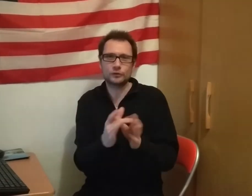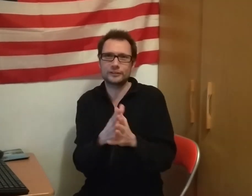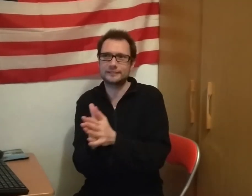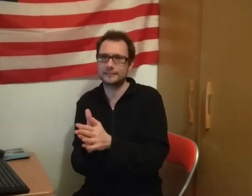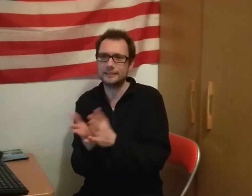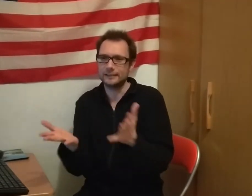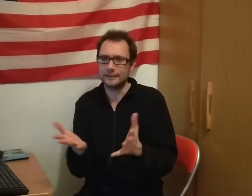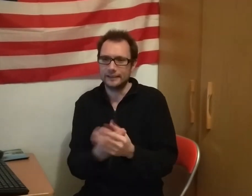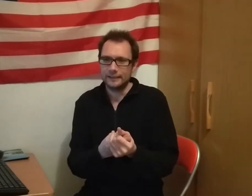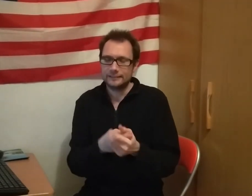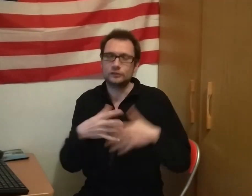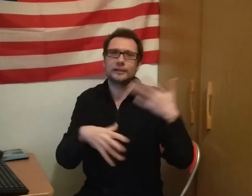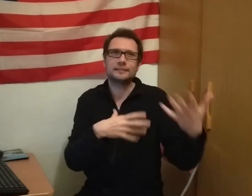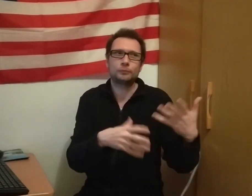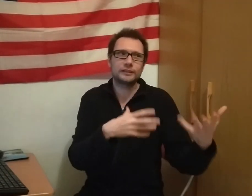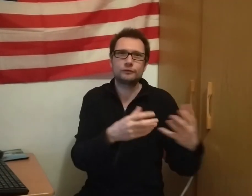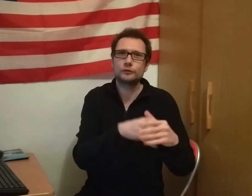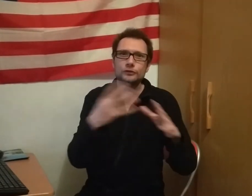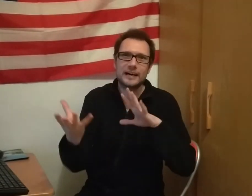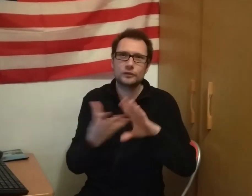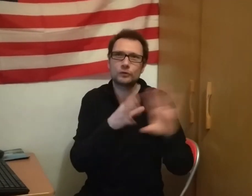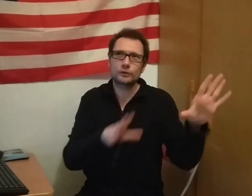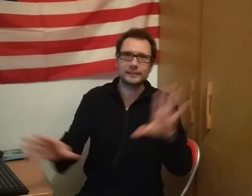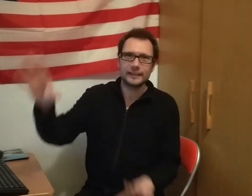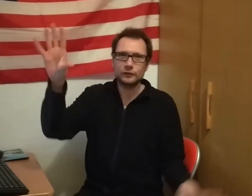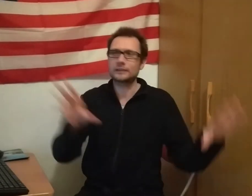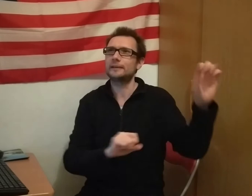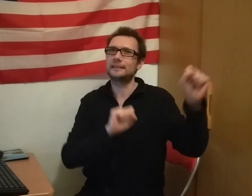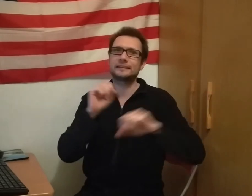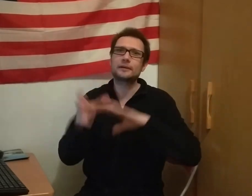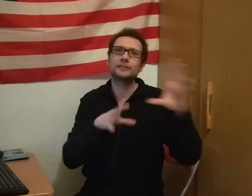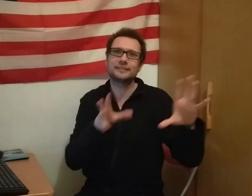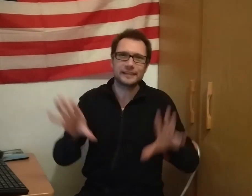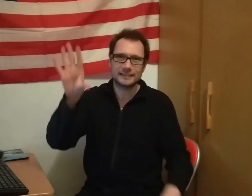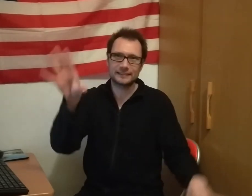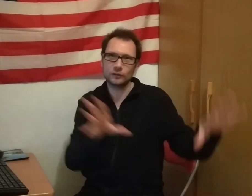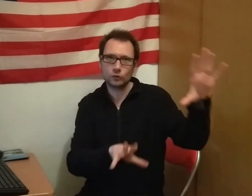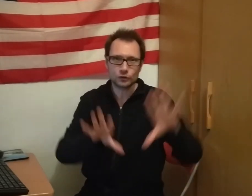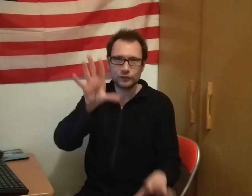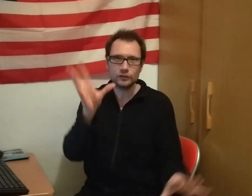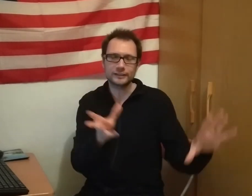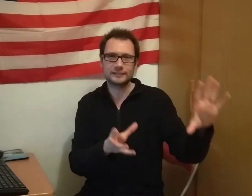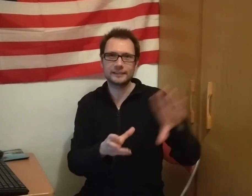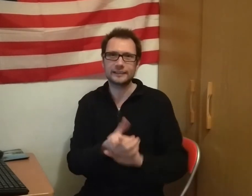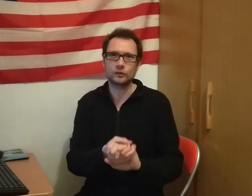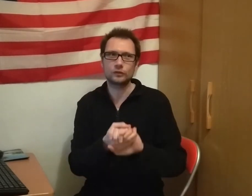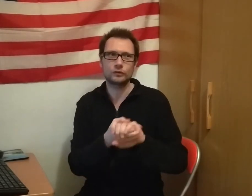sé si tutta esa puede funcionar, ¿no? Como que tengo también trabajo desde casa, tengo algunos vídeos que sí que